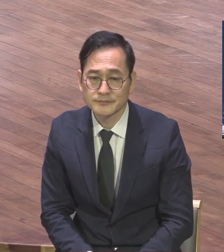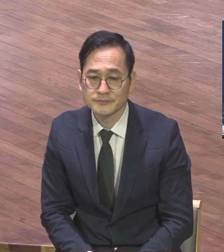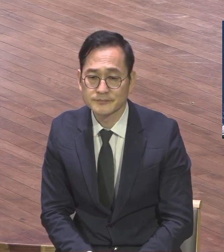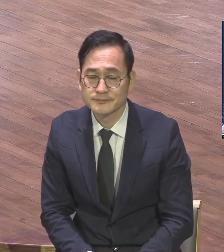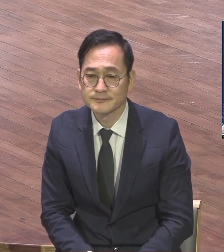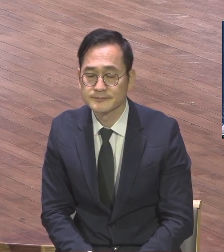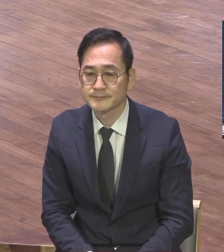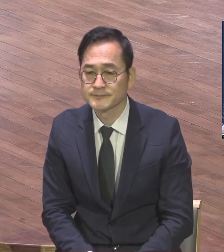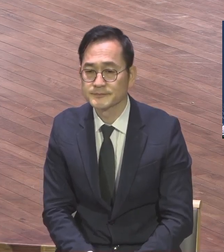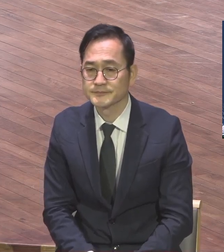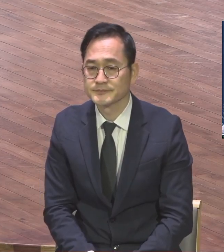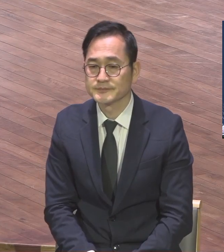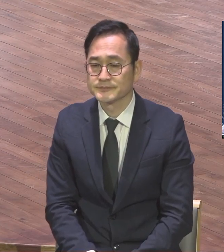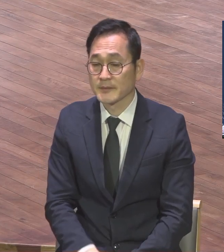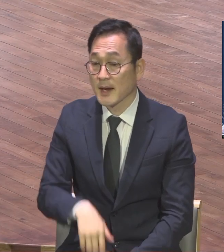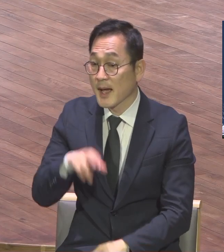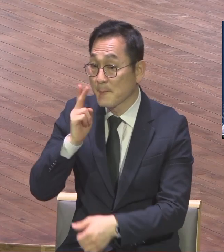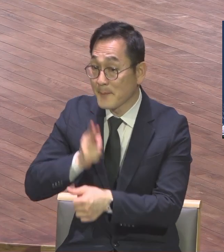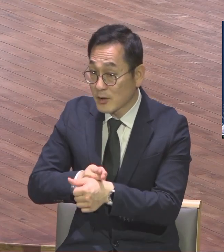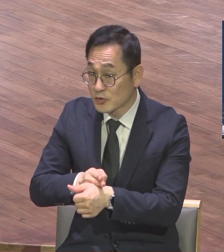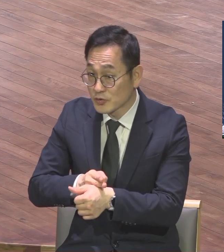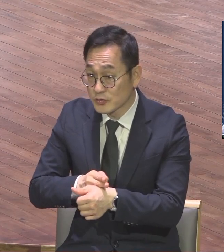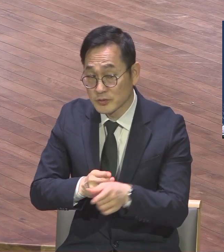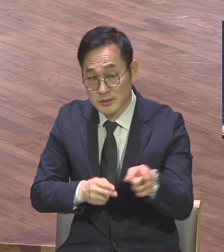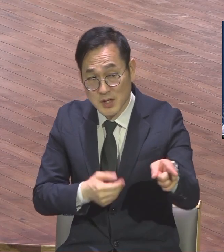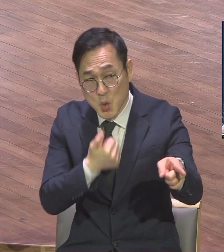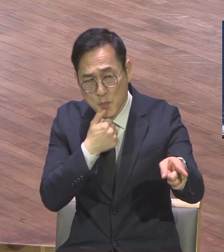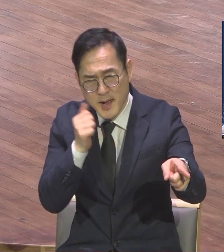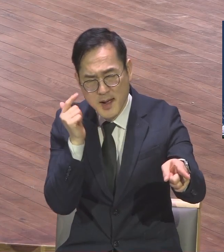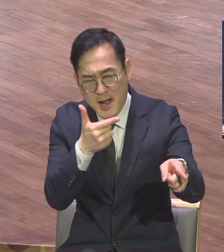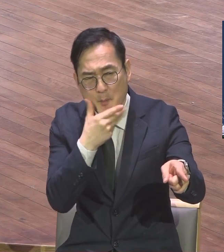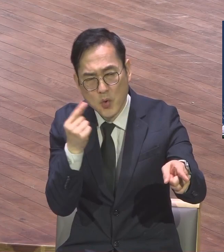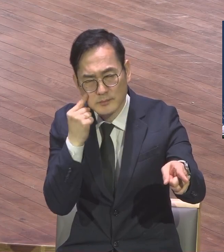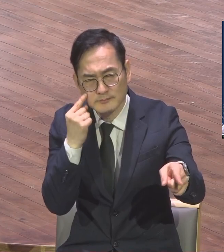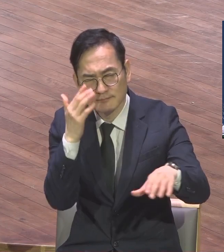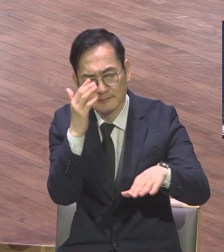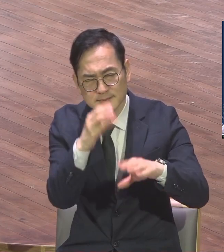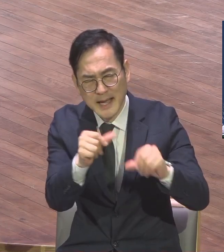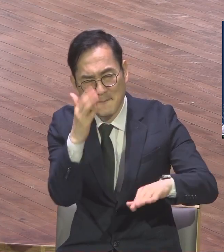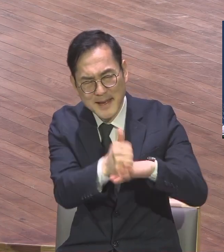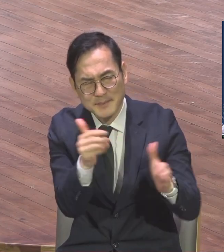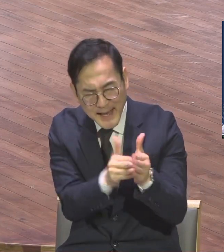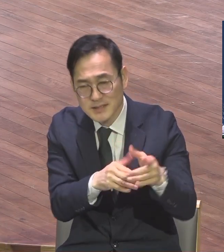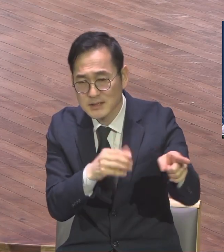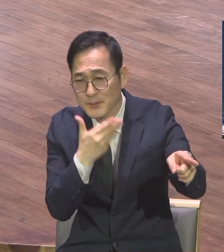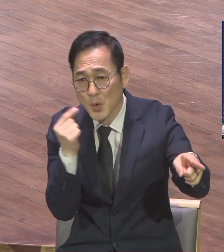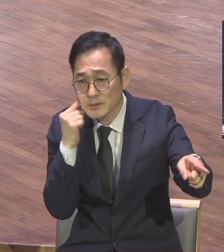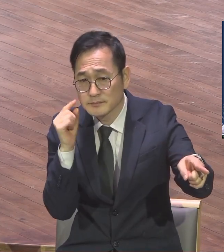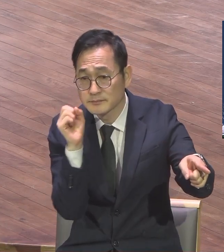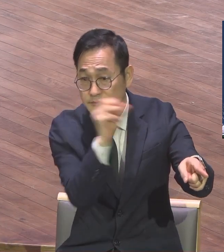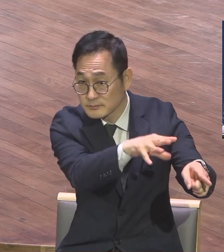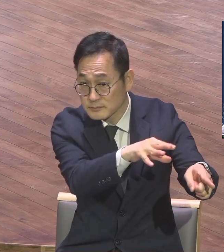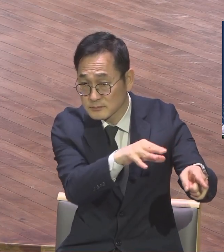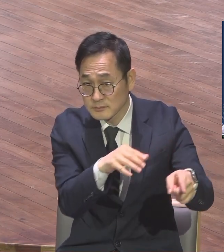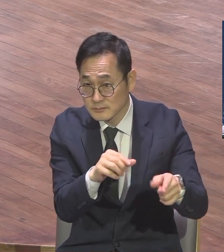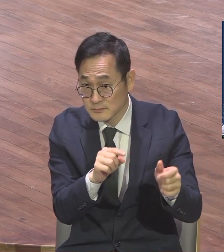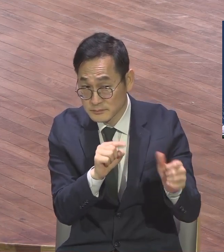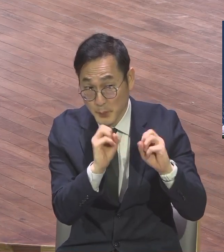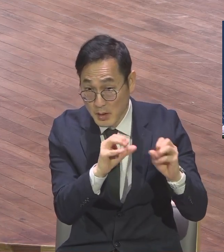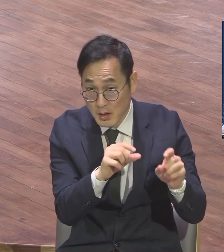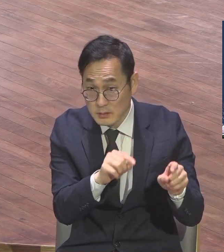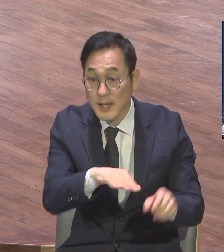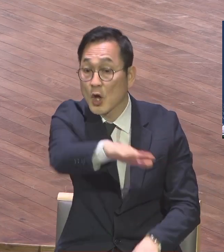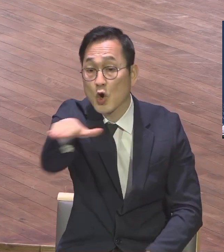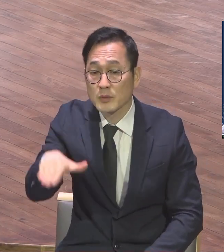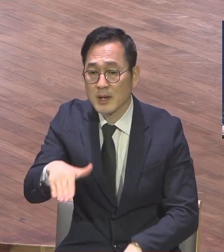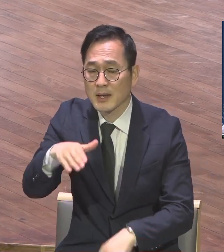여러분 오늘 바울에게 로마가 있었다면 내 인생의 로마는 어디입니까? 여러분의